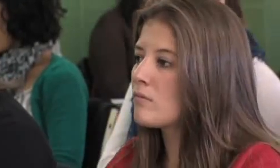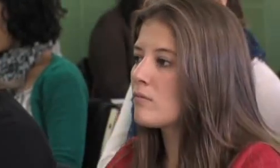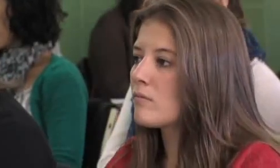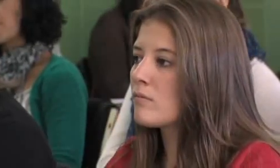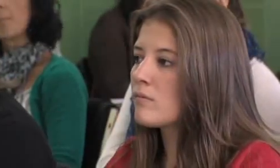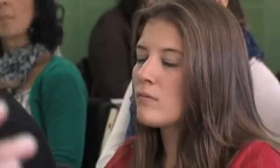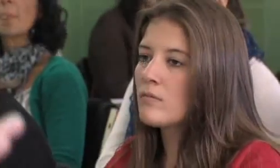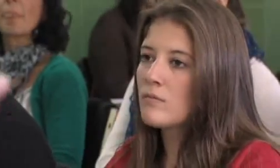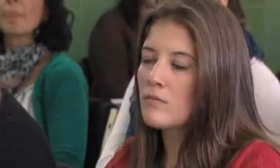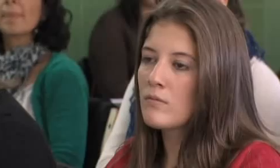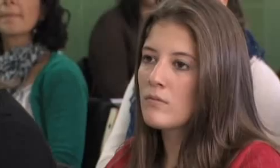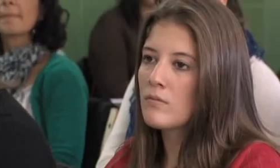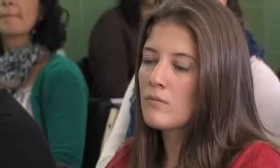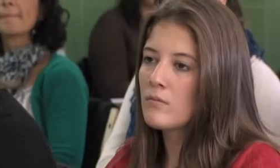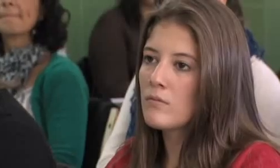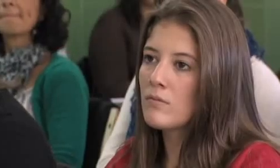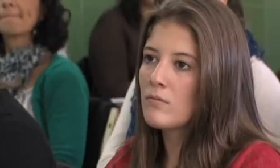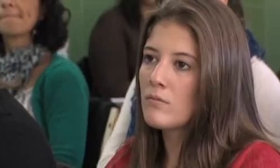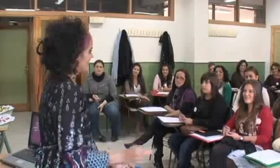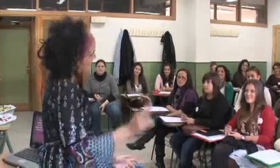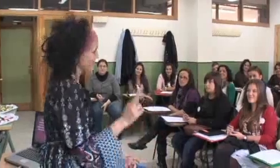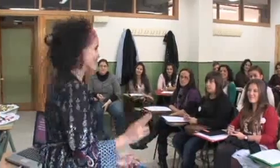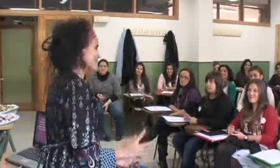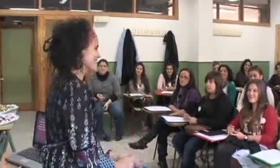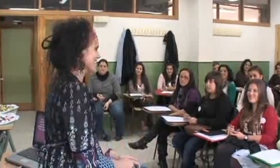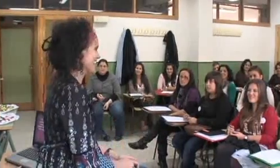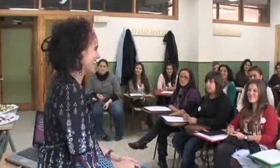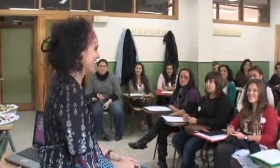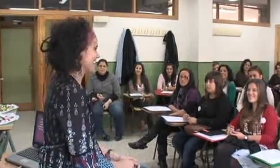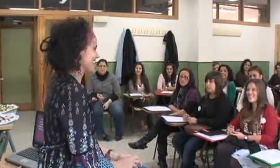Gracias por ver el video.